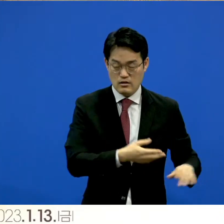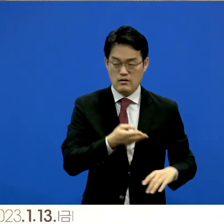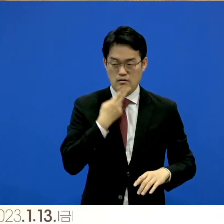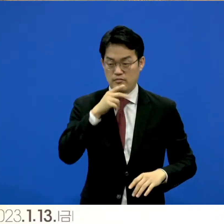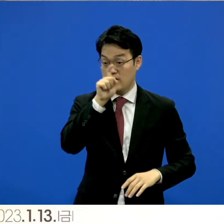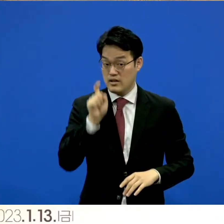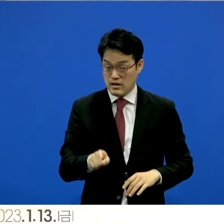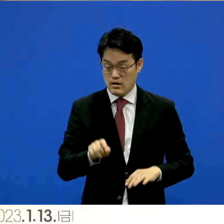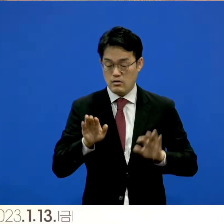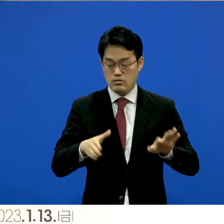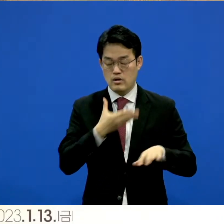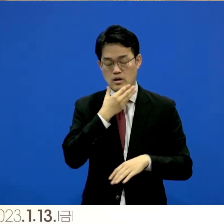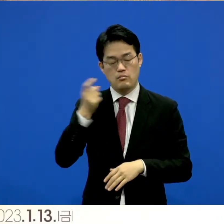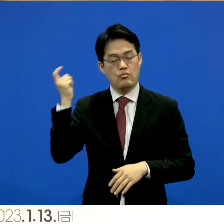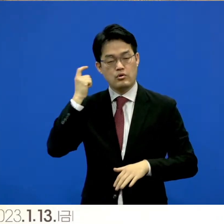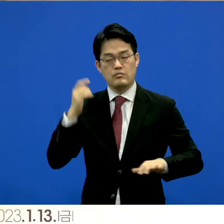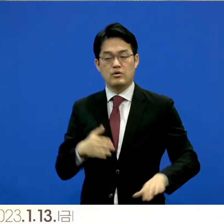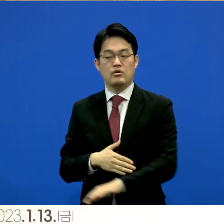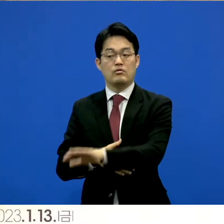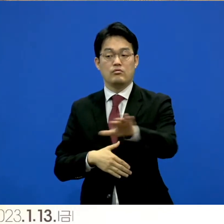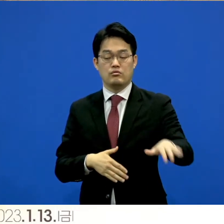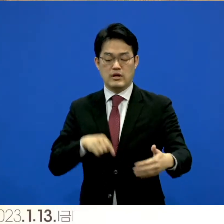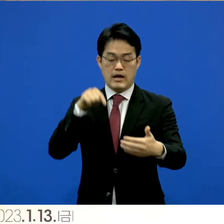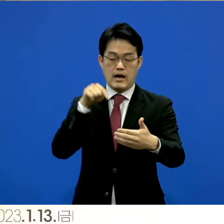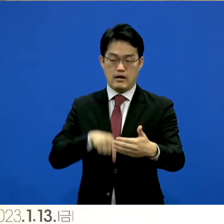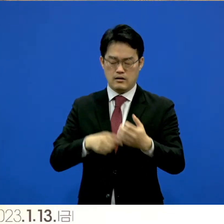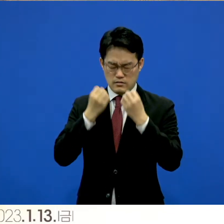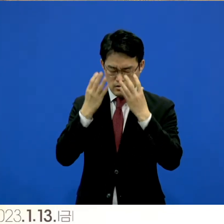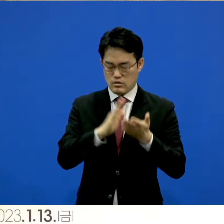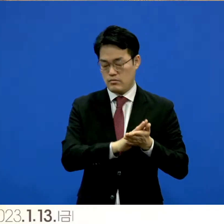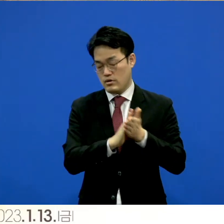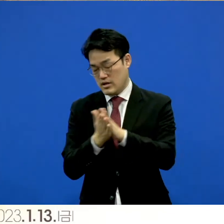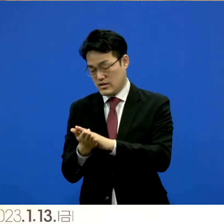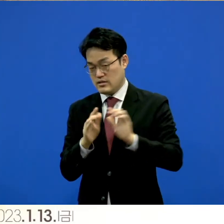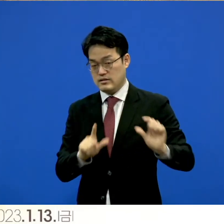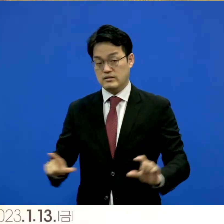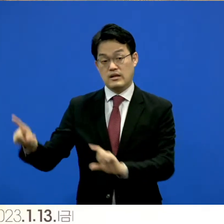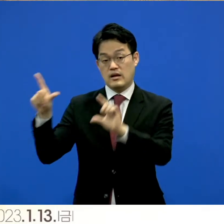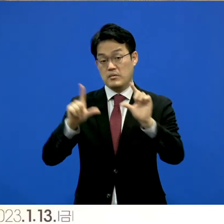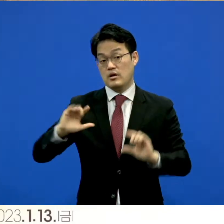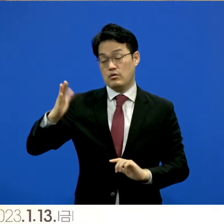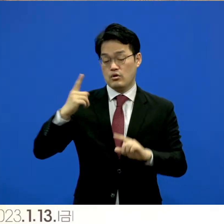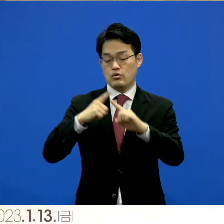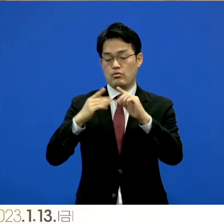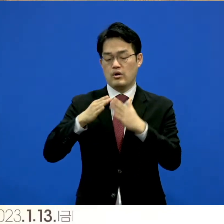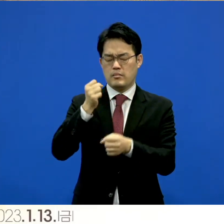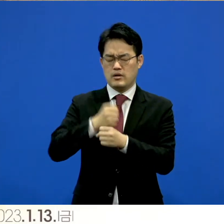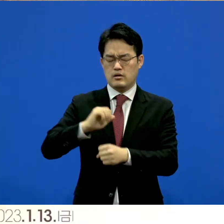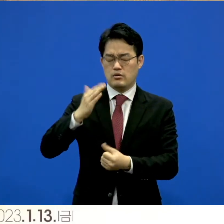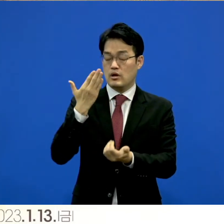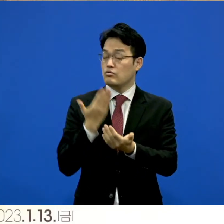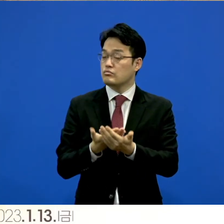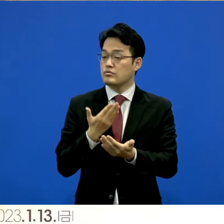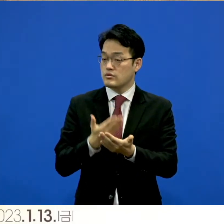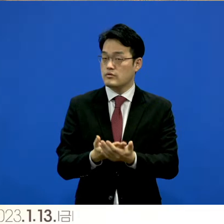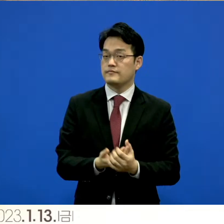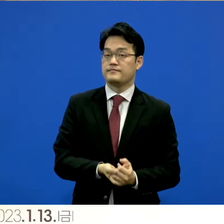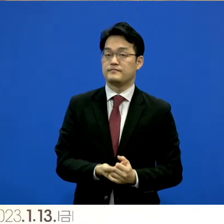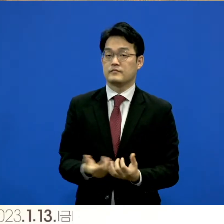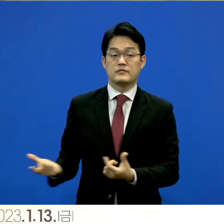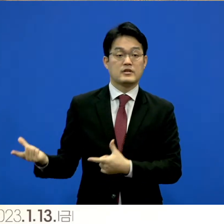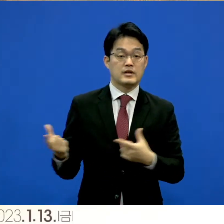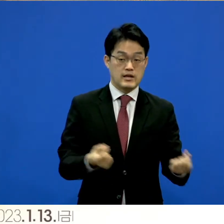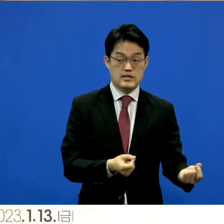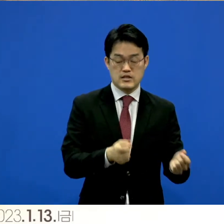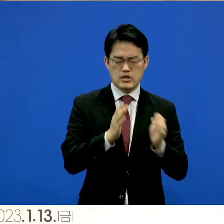오늘 이 복음이 우리 안에 녹아진 삶을 살게 하시고 그런 교회를 만들어가게 하여 주시옵소서. 우리